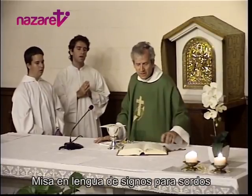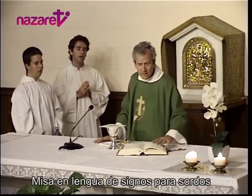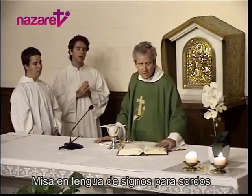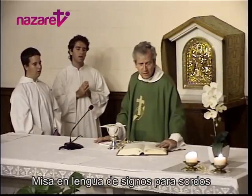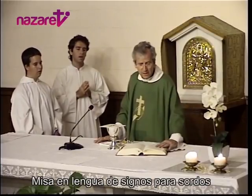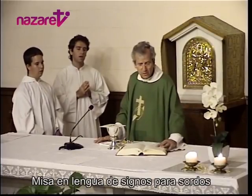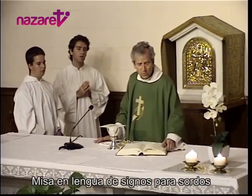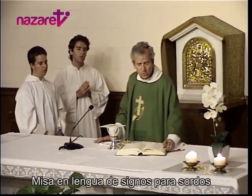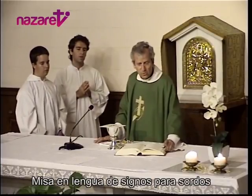cielo.